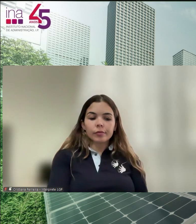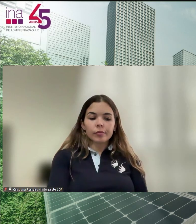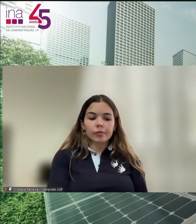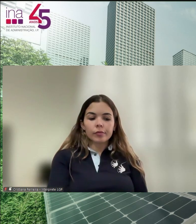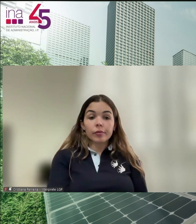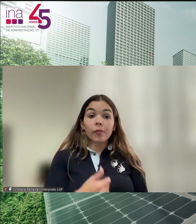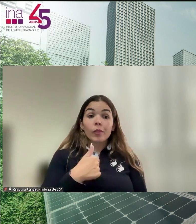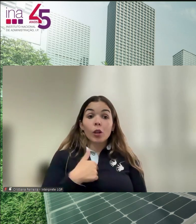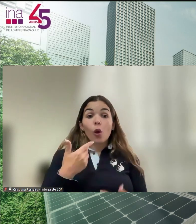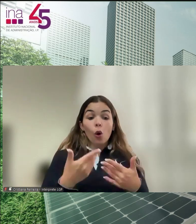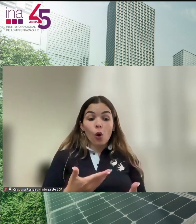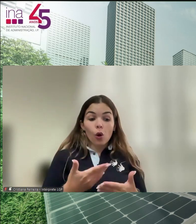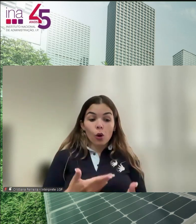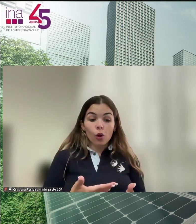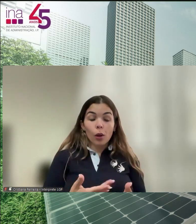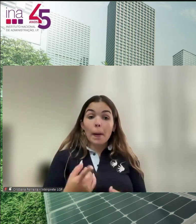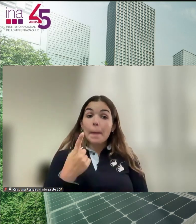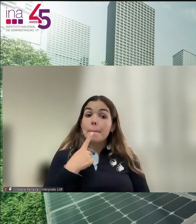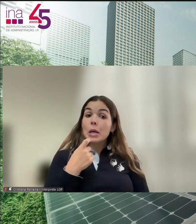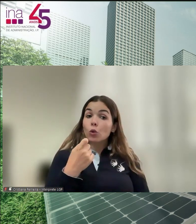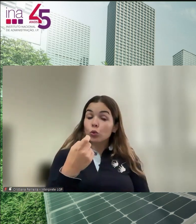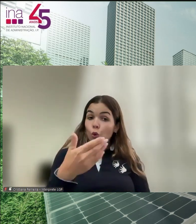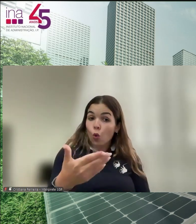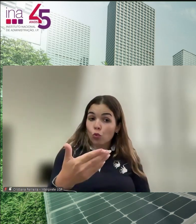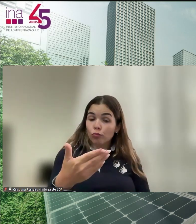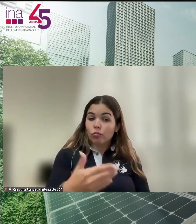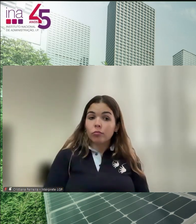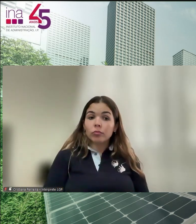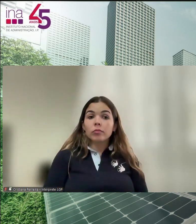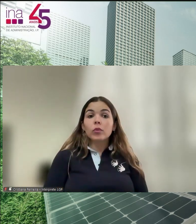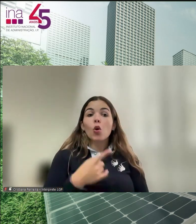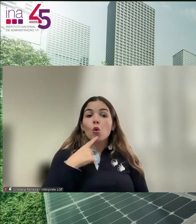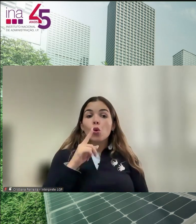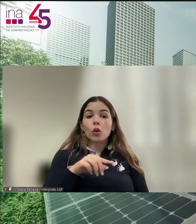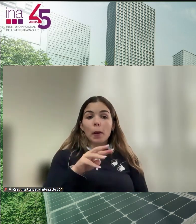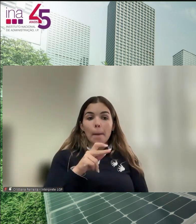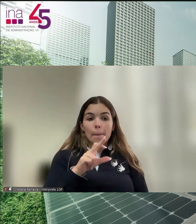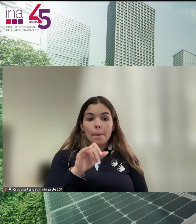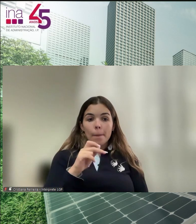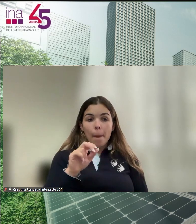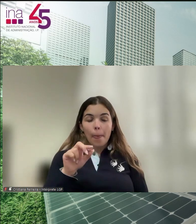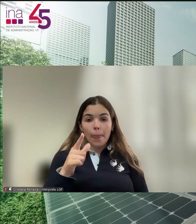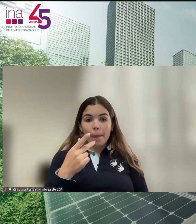Eu passaria agora aqui para a primeira pergunta, voltava aqui novamente à Maria da Luz Fernandes,